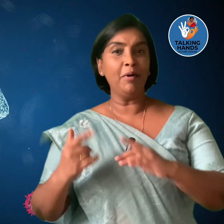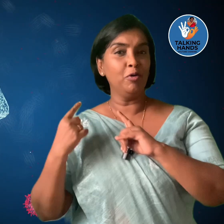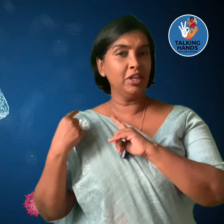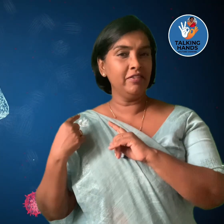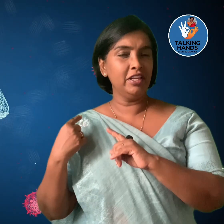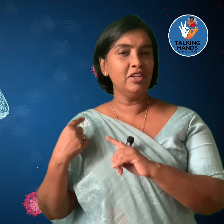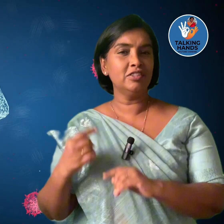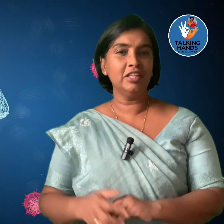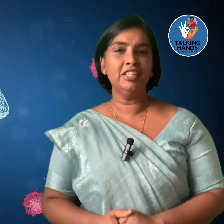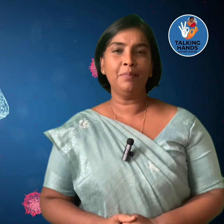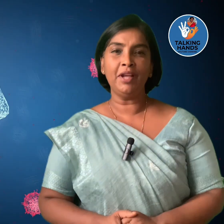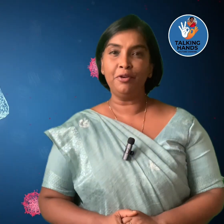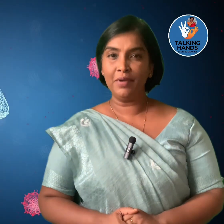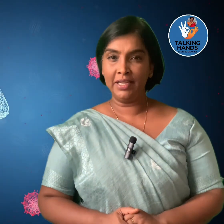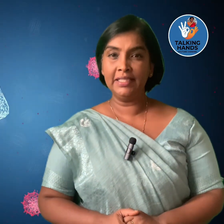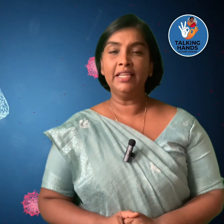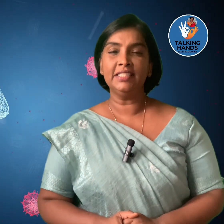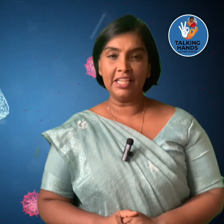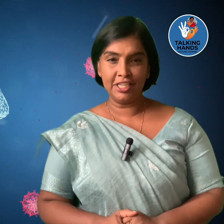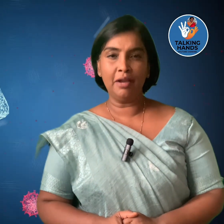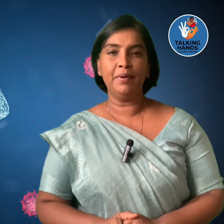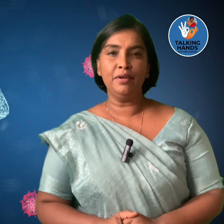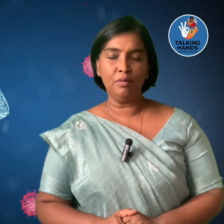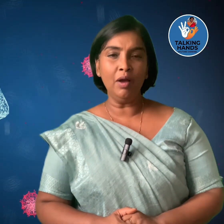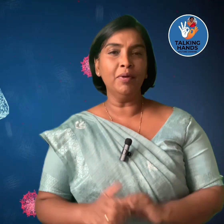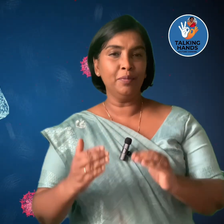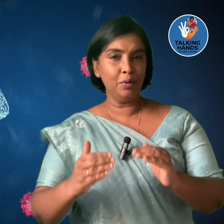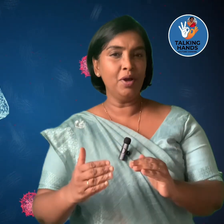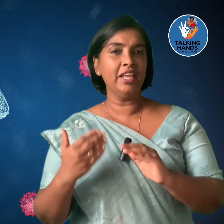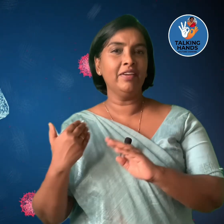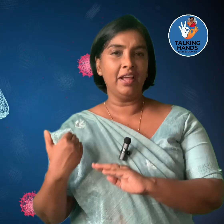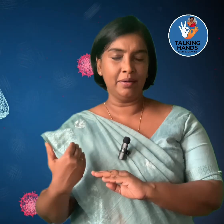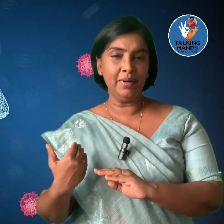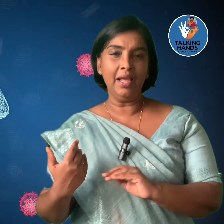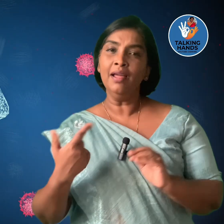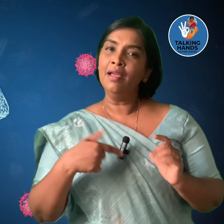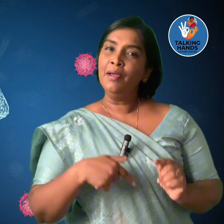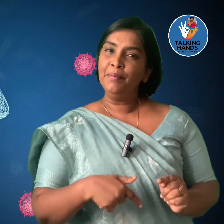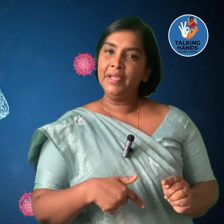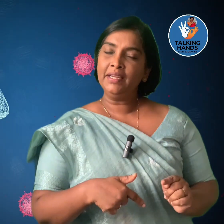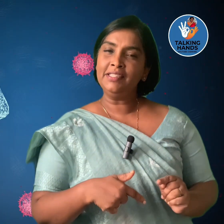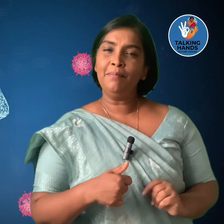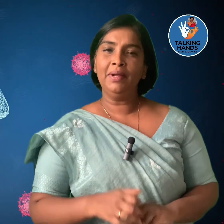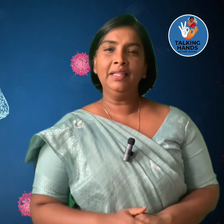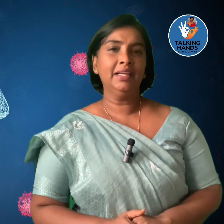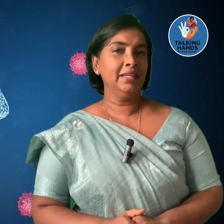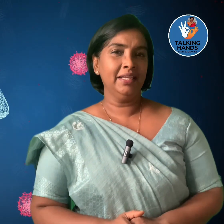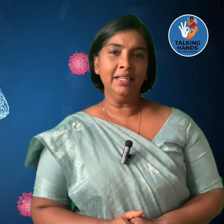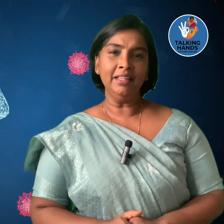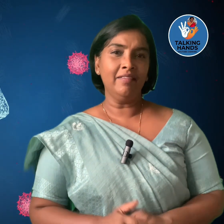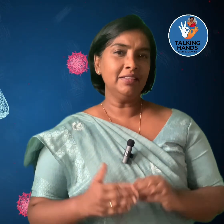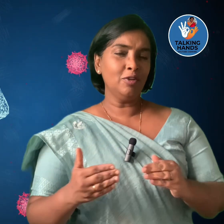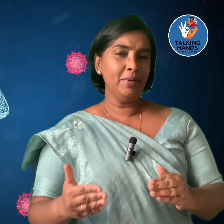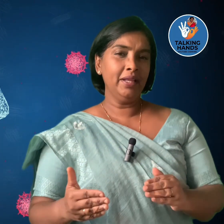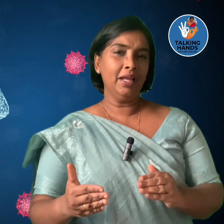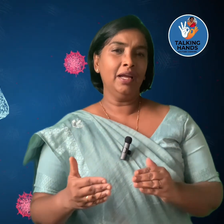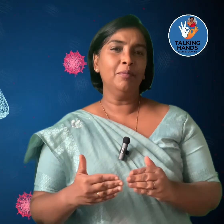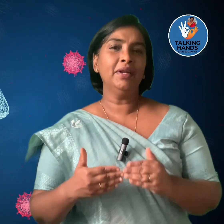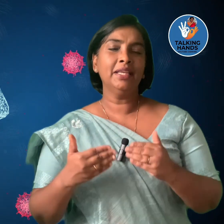පහුගිය වීඩියෝස් වලදී අපි අඩු වැඩි කියන සංඥා පෙන්නනවා. ඔබට පුළුවන් ඒව නරඹලා මේකට සම්බන්ධ කරගෙන තවත් ඔබට කියන්න